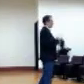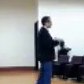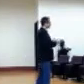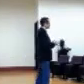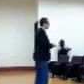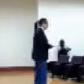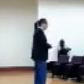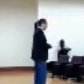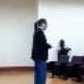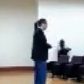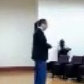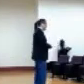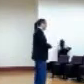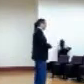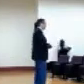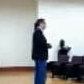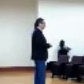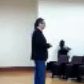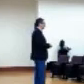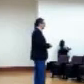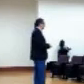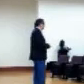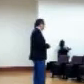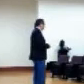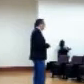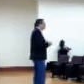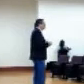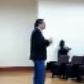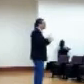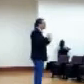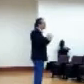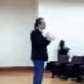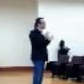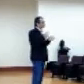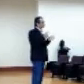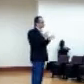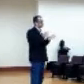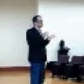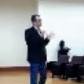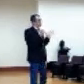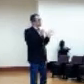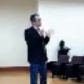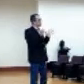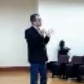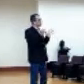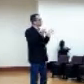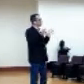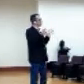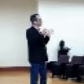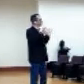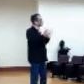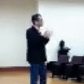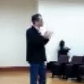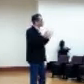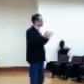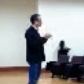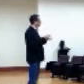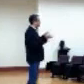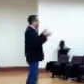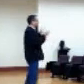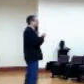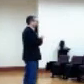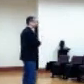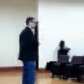Recuerdo una conversación un poco fuerte con Gustavo Jurado, que está como director desde esa época, y él me